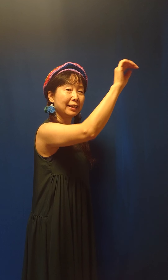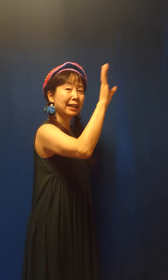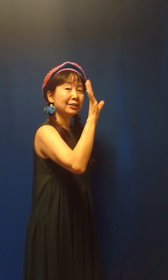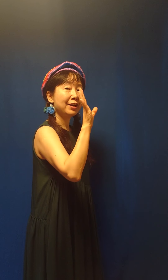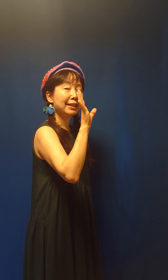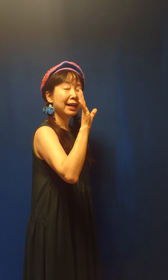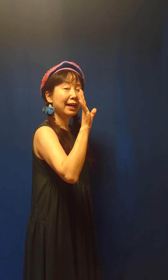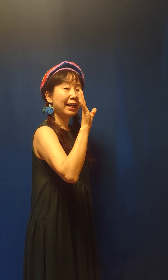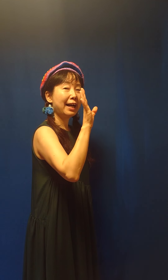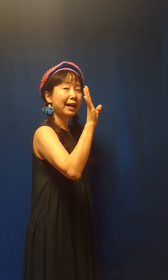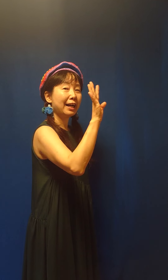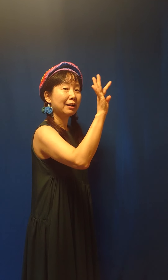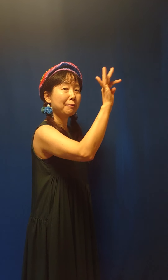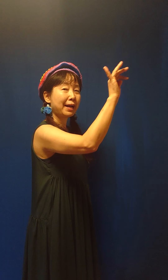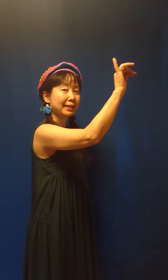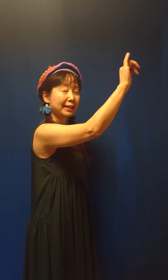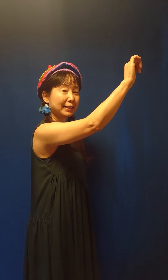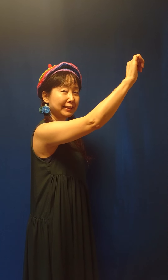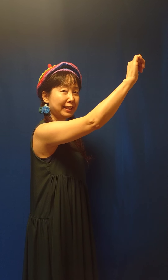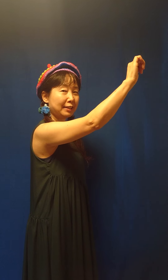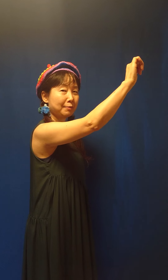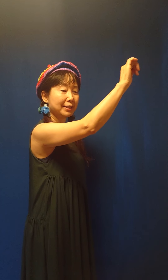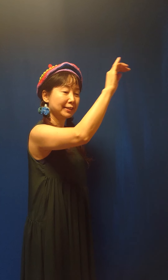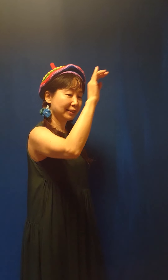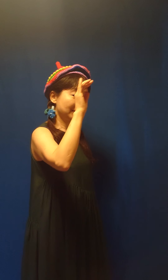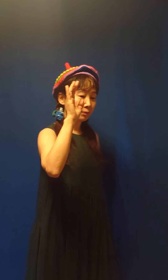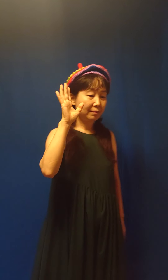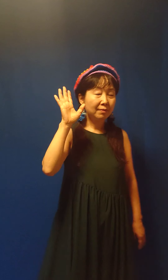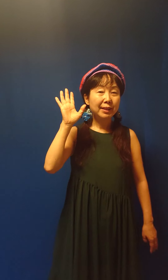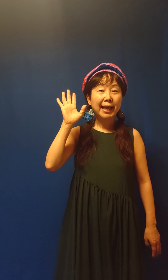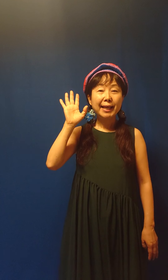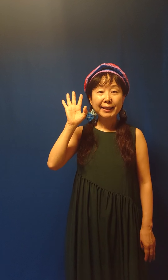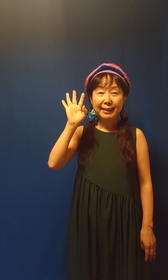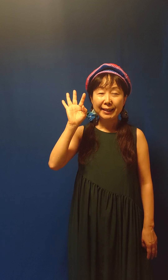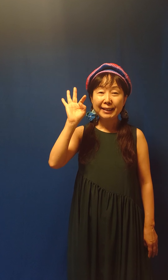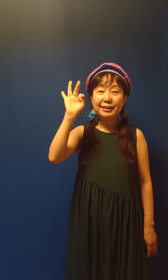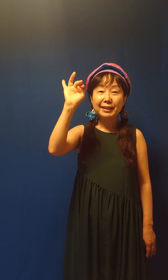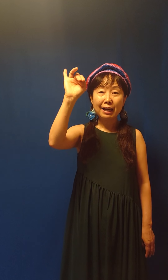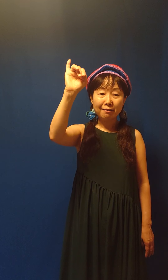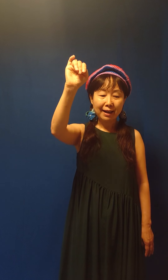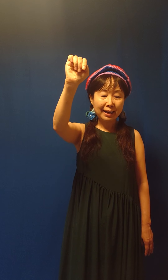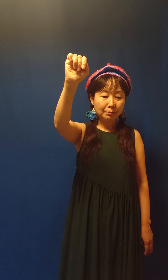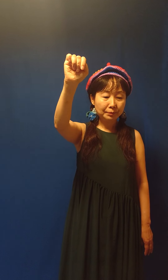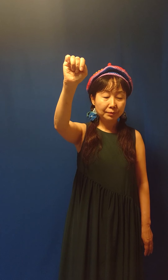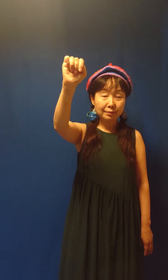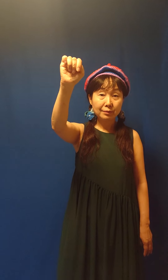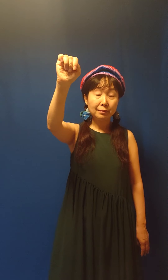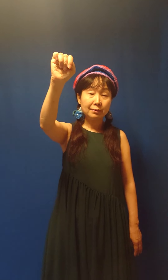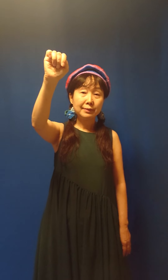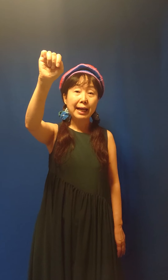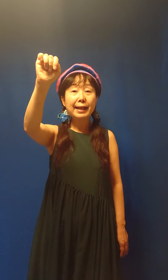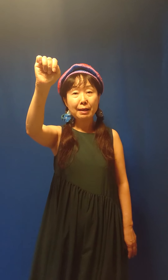数えながら前に出していきます。いつかは誰で